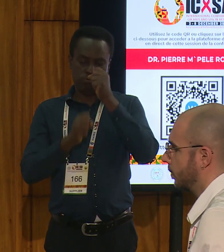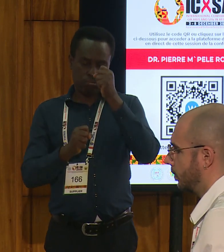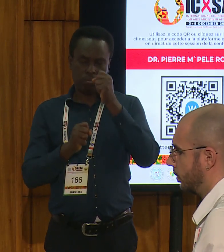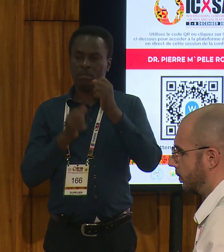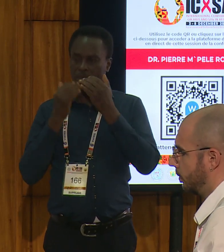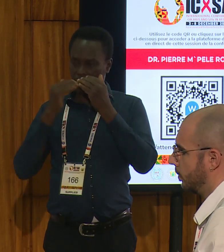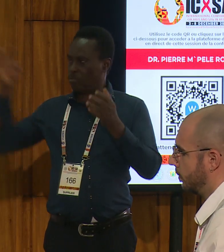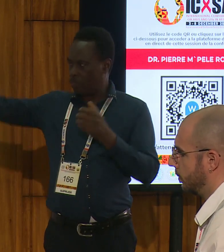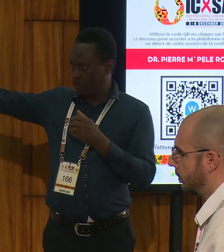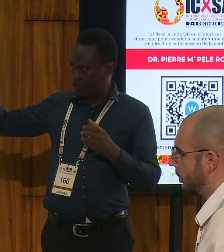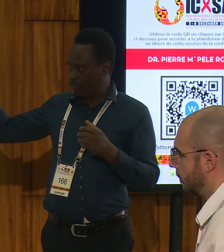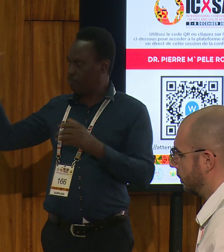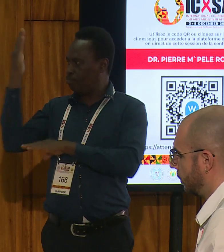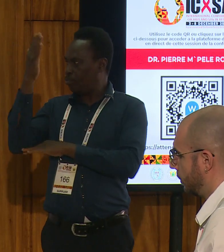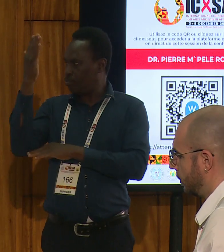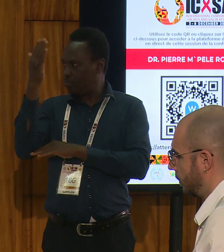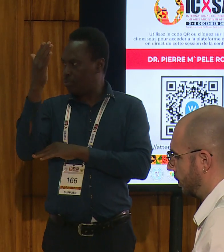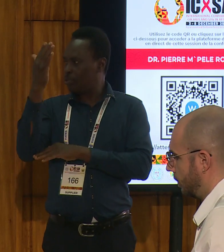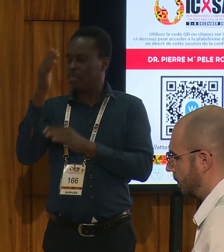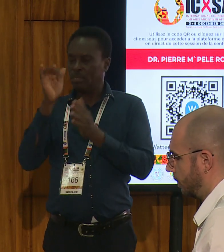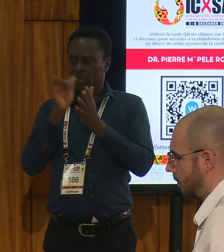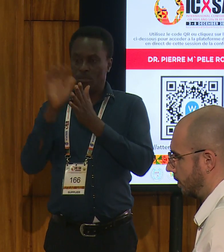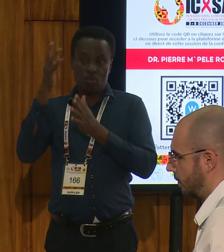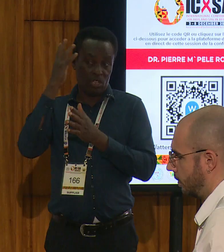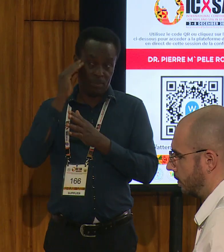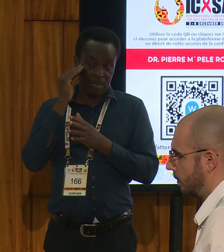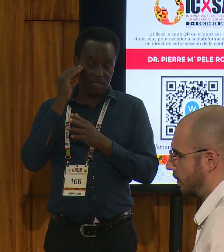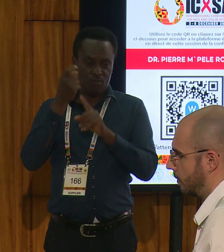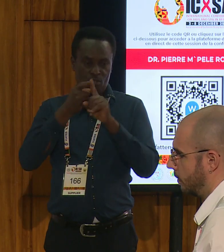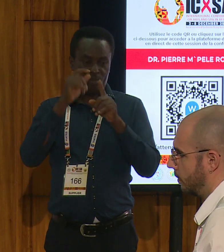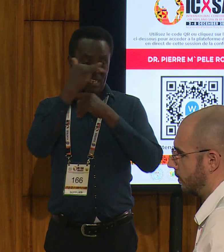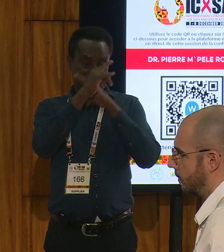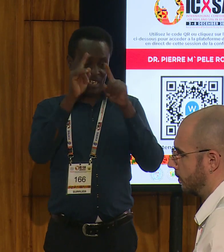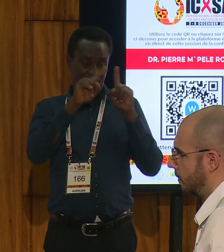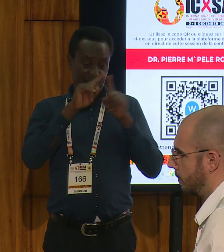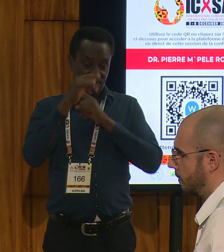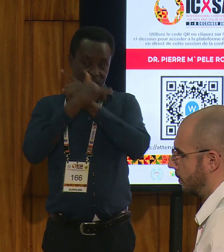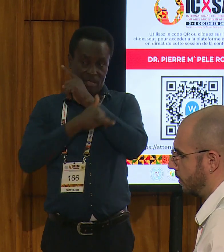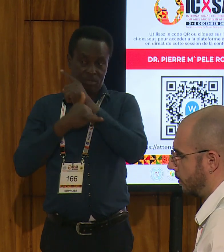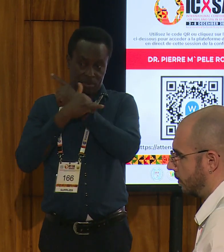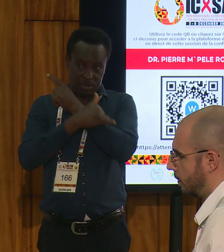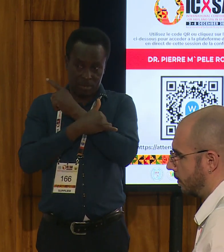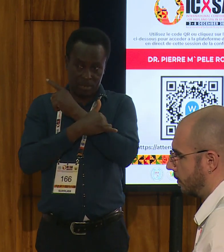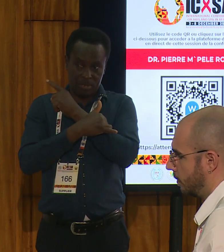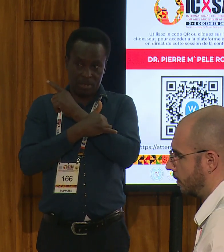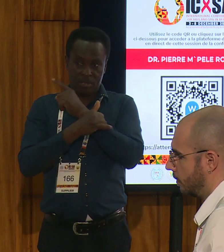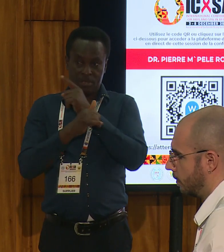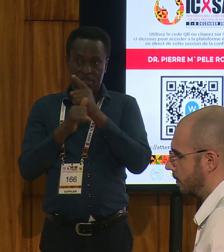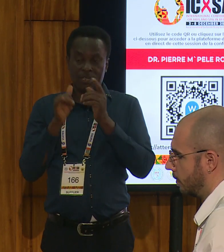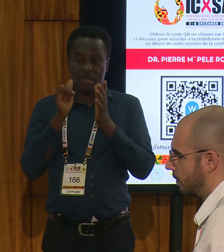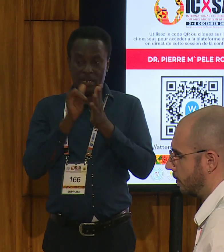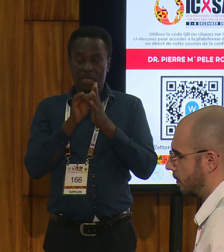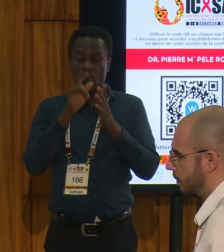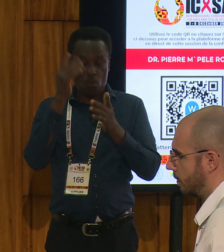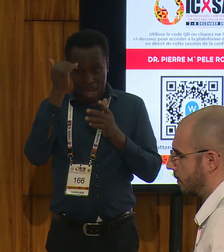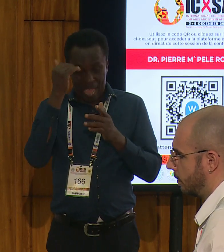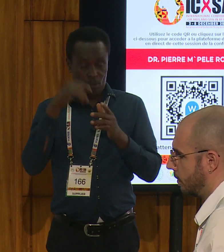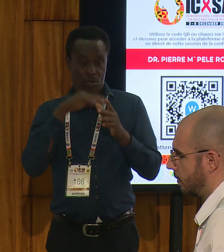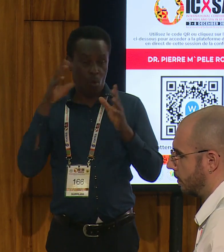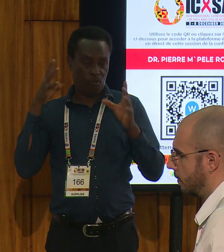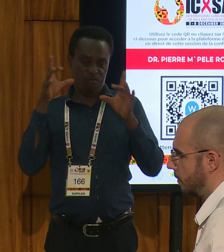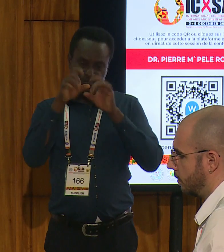panélistes pour le partage d'expériences, en tout cas qui nous réjouit par rapport à la qualité de ce qu'ils ont pu réaliser sur le